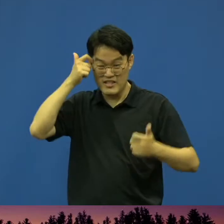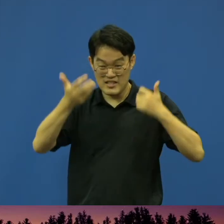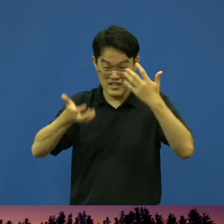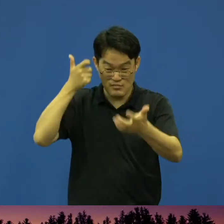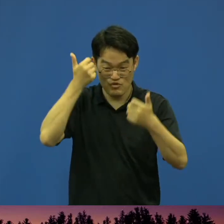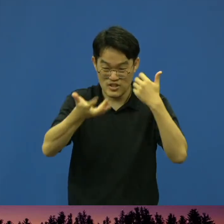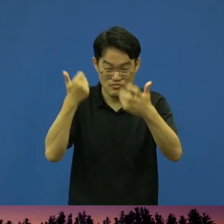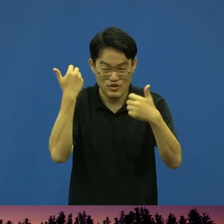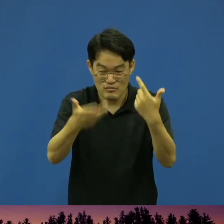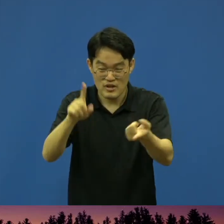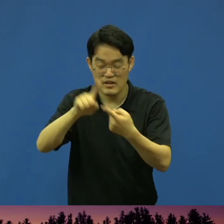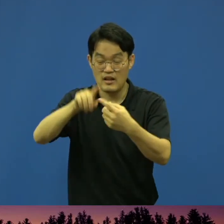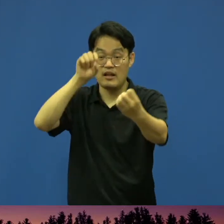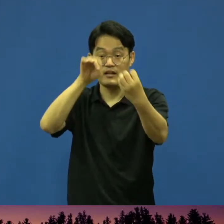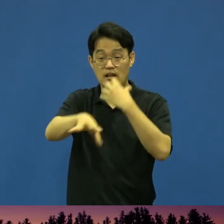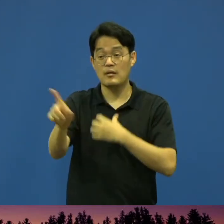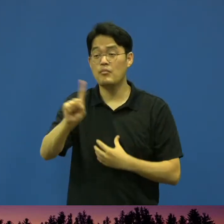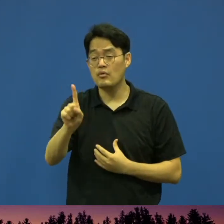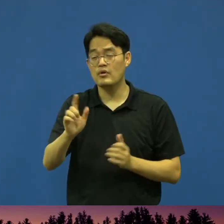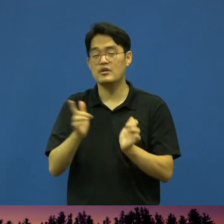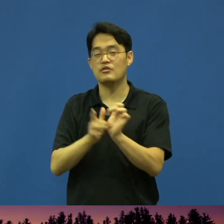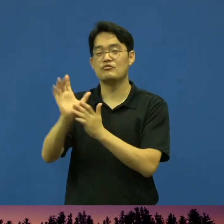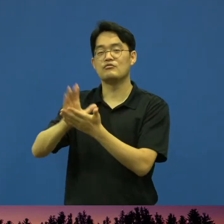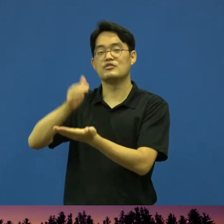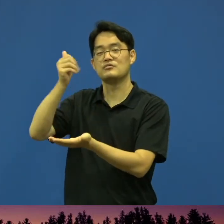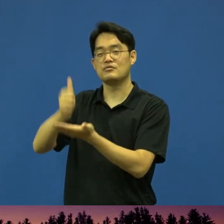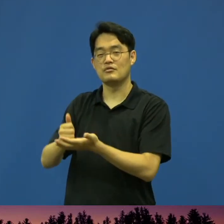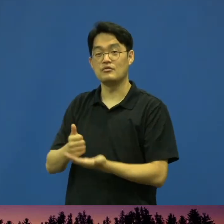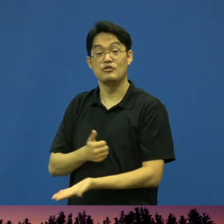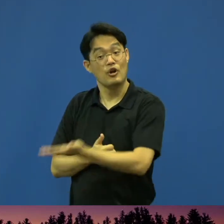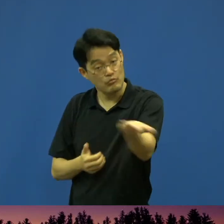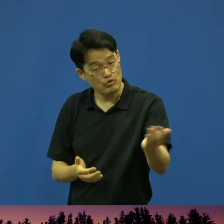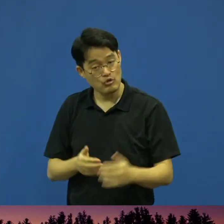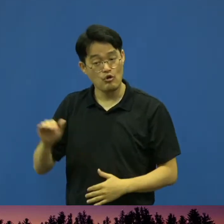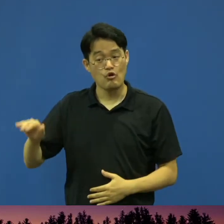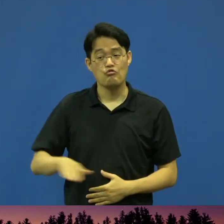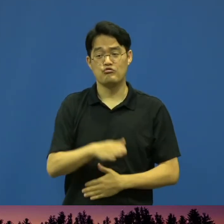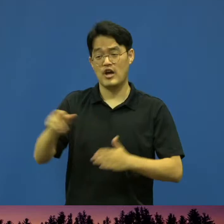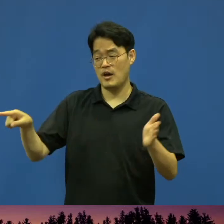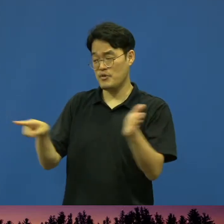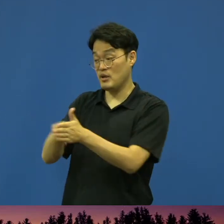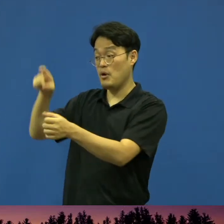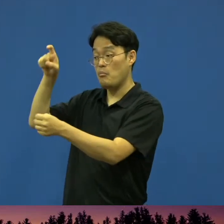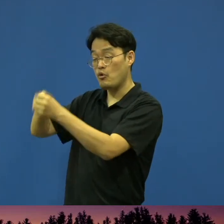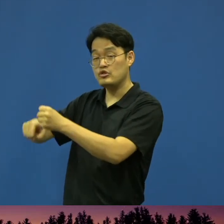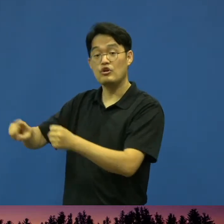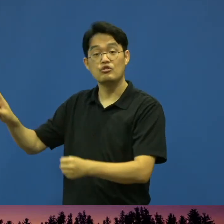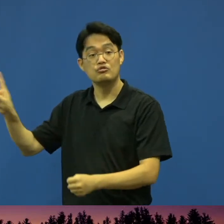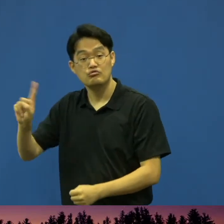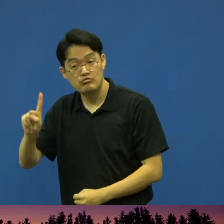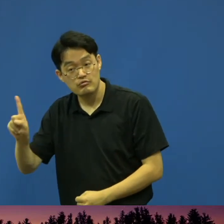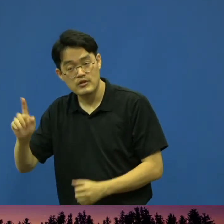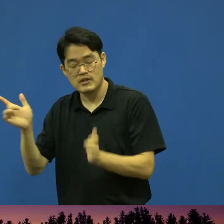계실 것입니다. 그렇죠? 다시 한번 해봅시다. 동역자 여러분, 우리의 신앙의 목적은 어디가 되어야 합니까?